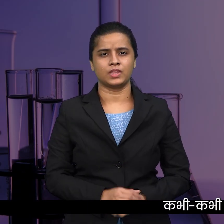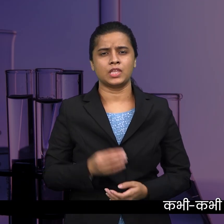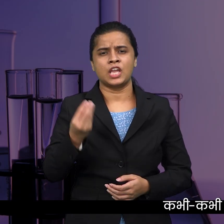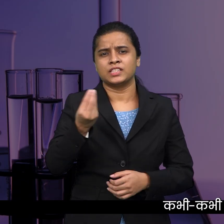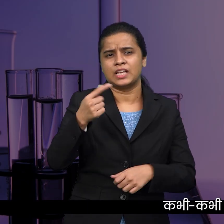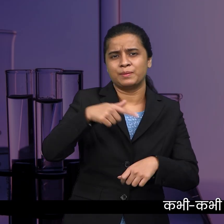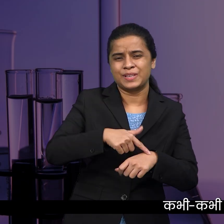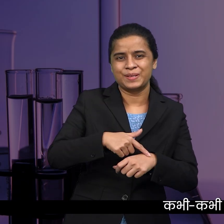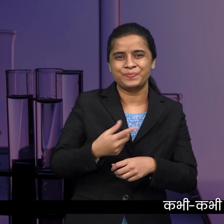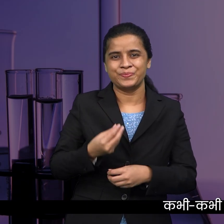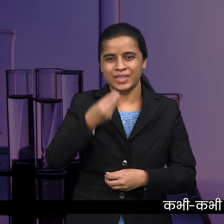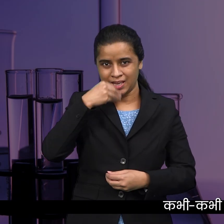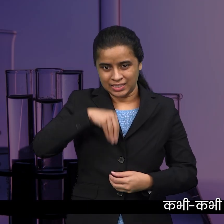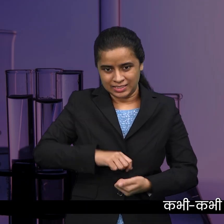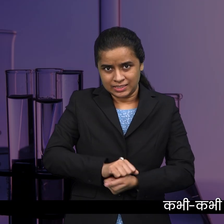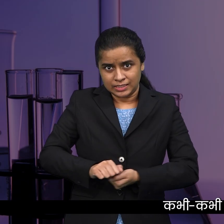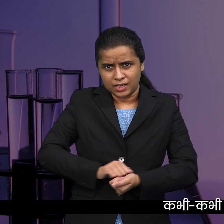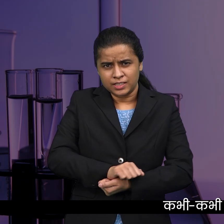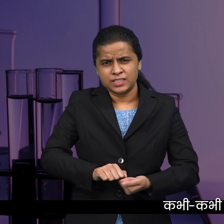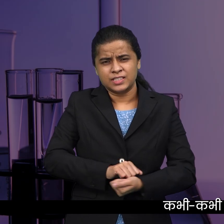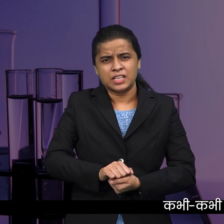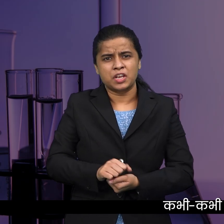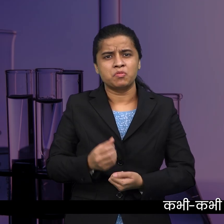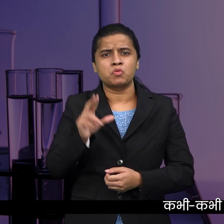कभी कभी अपच दर्दनाक होता है।